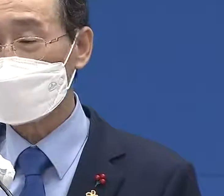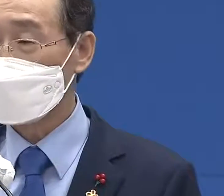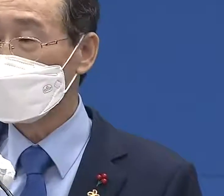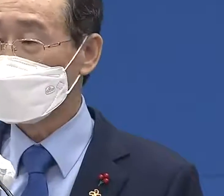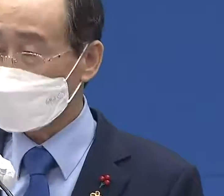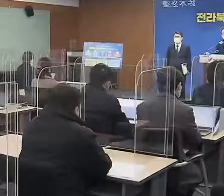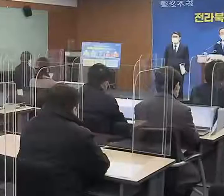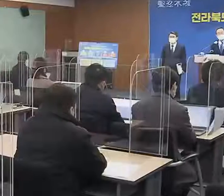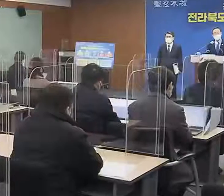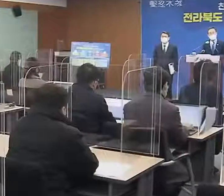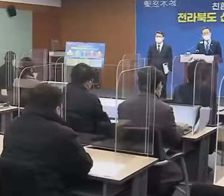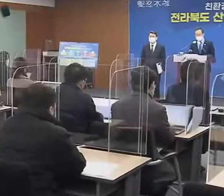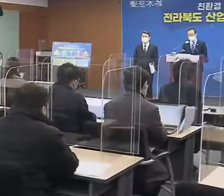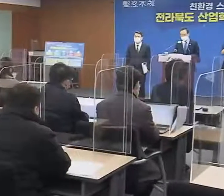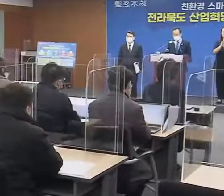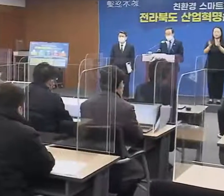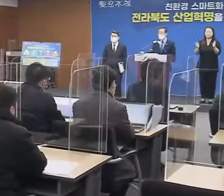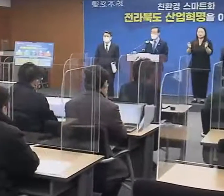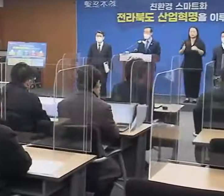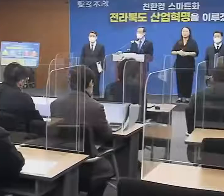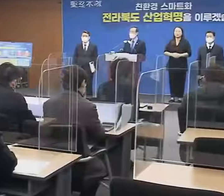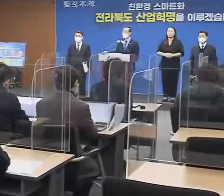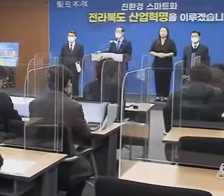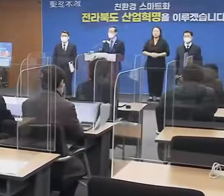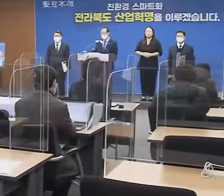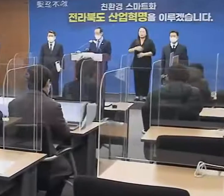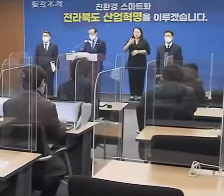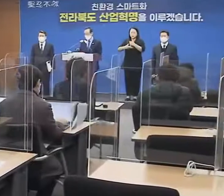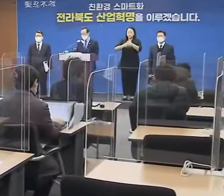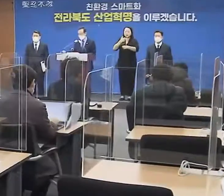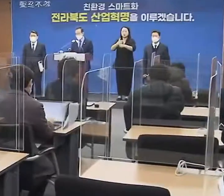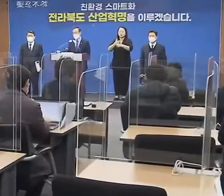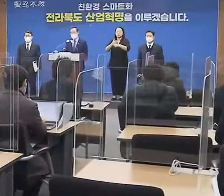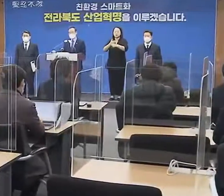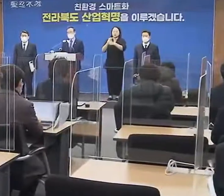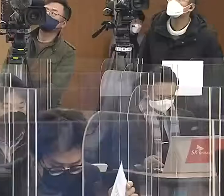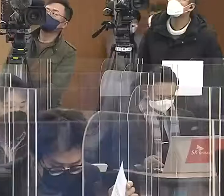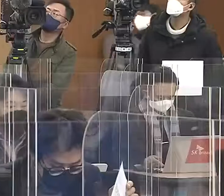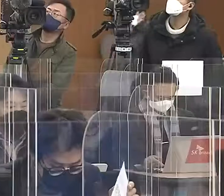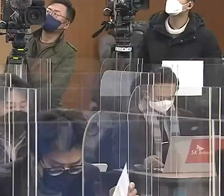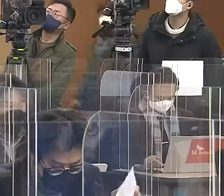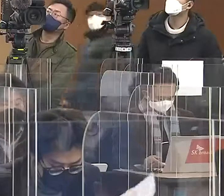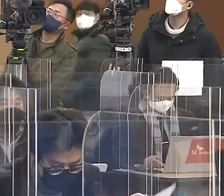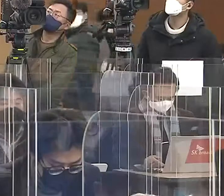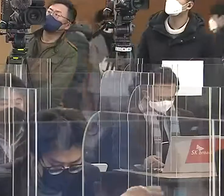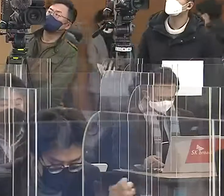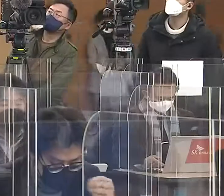더 큰 무대를 향해 나아가지 못하는 전북 정치의 한계를 보여주고 있다는